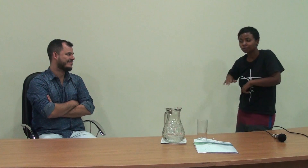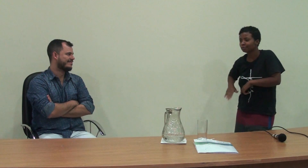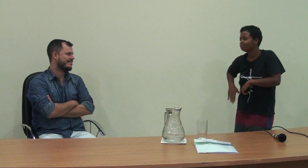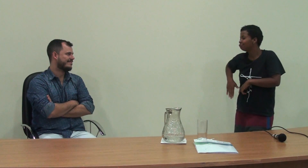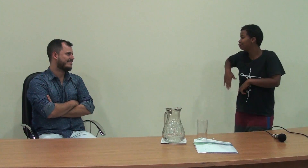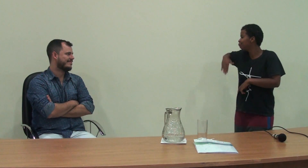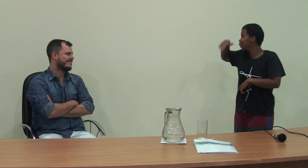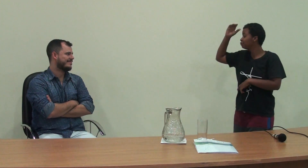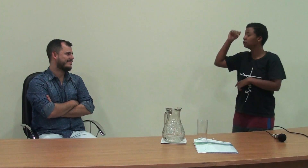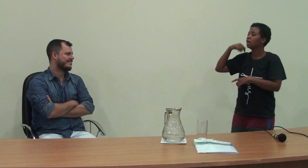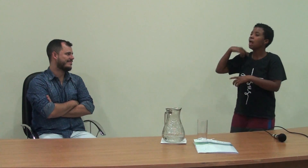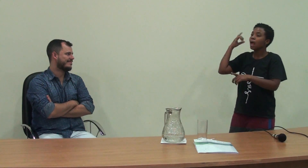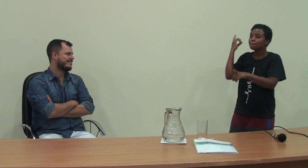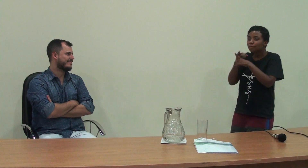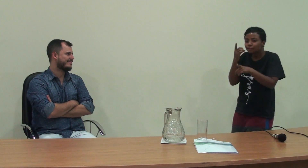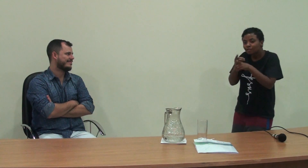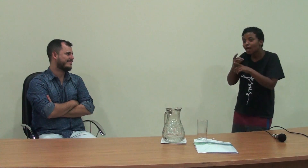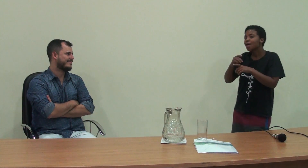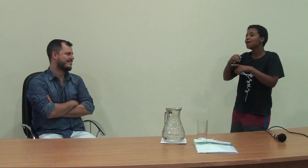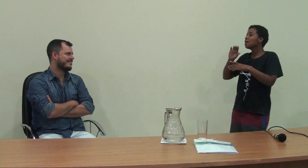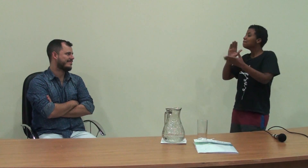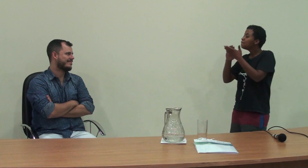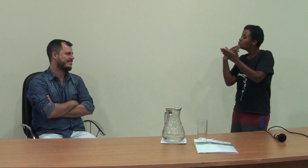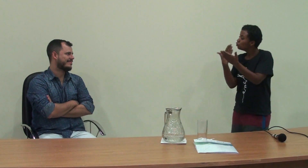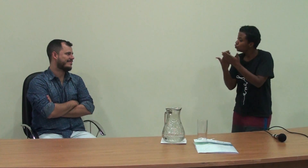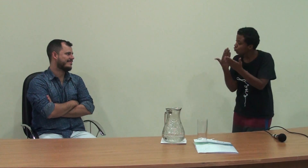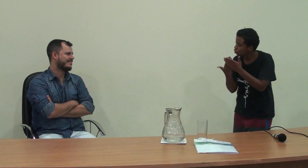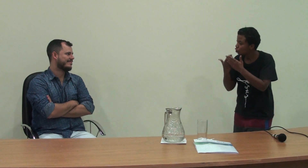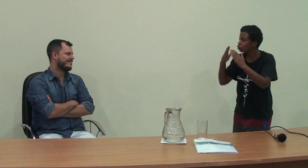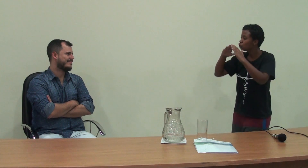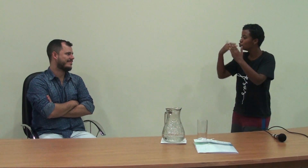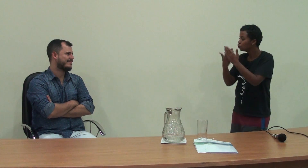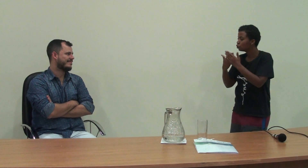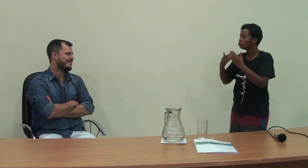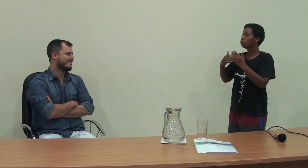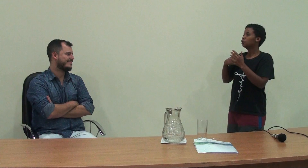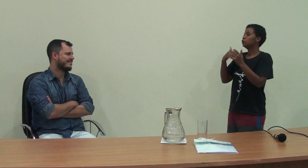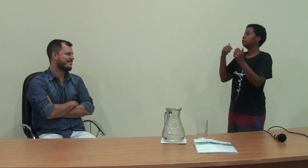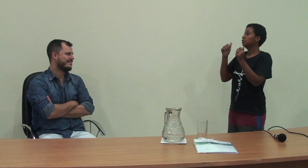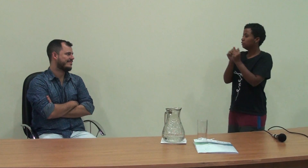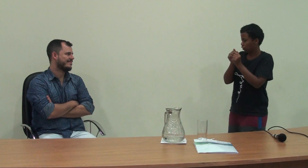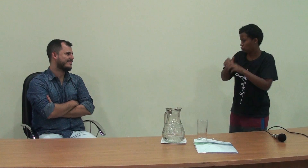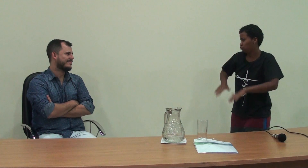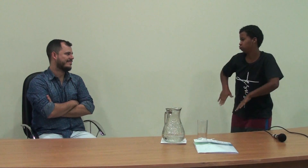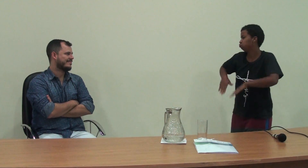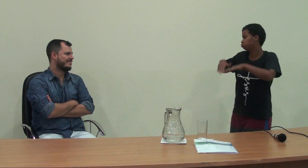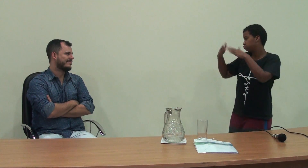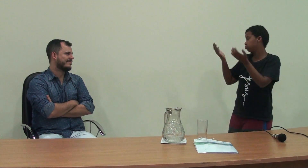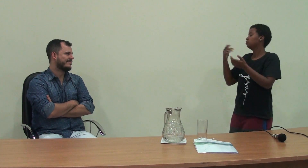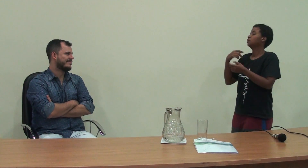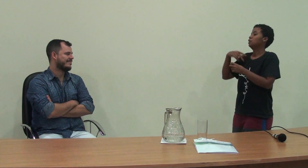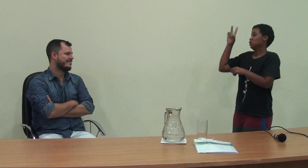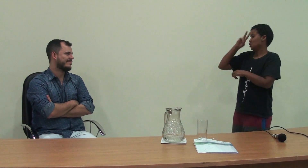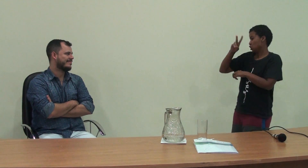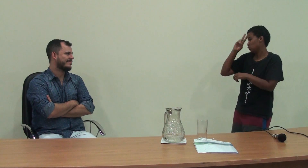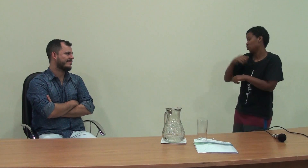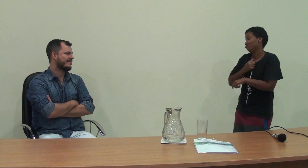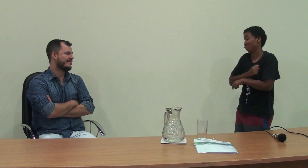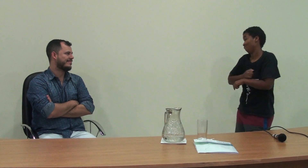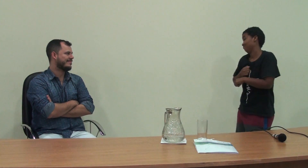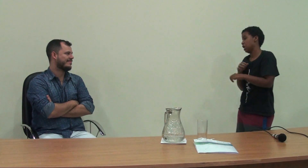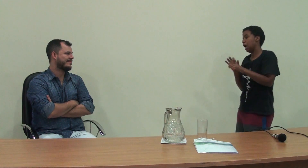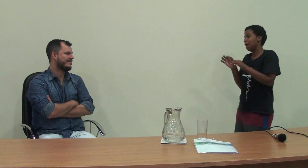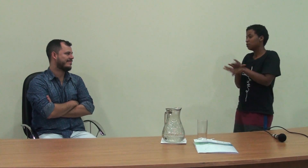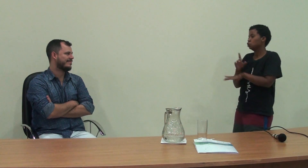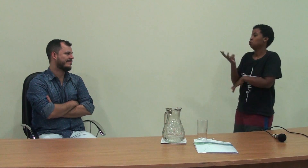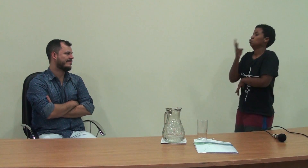adquirindo, fui desenvolvendo. Antes disso eu nunca tinha tido contato. dentro das escolas, né, crescendo junto com